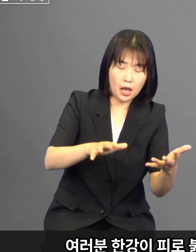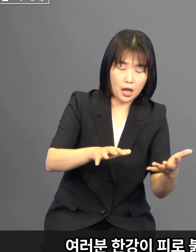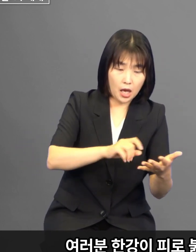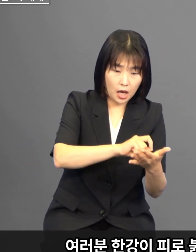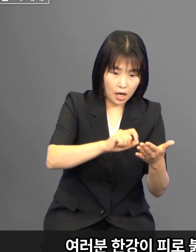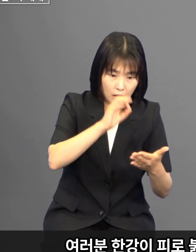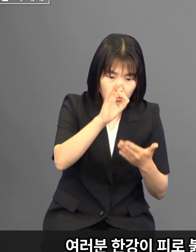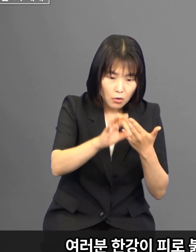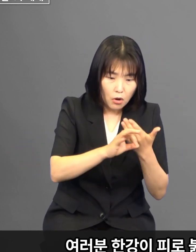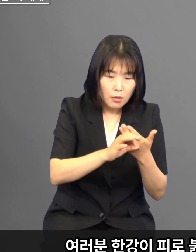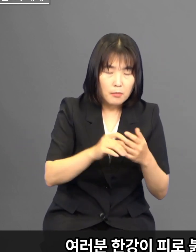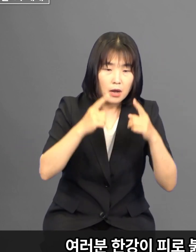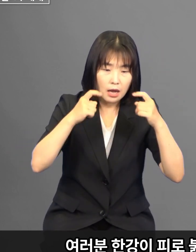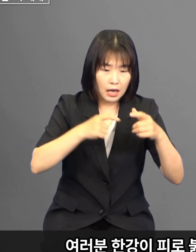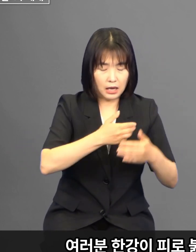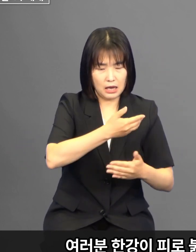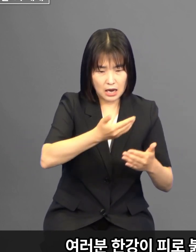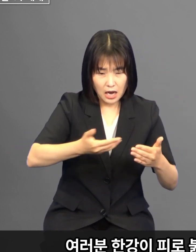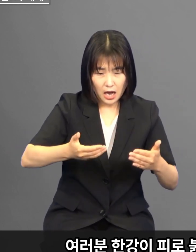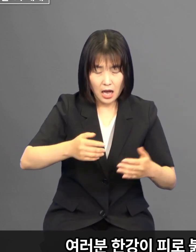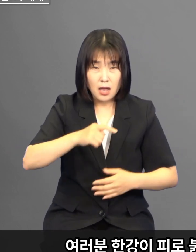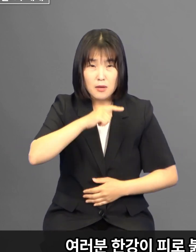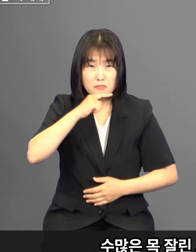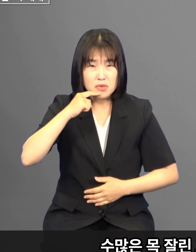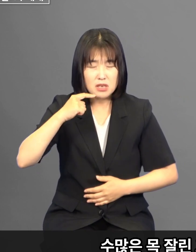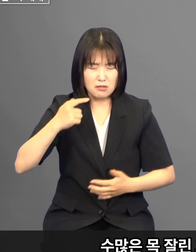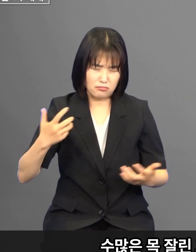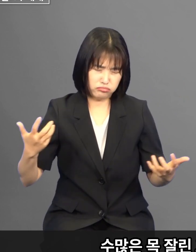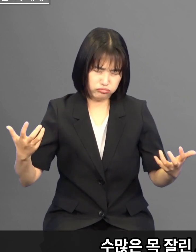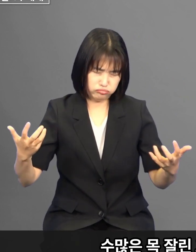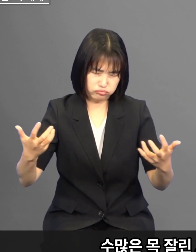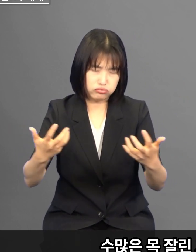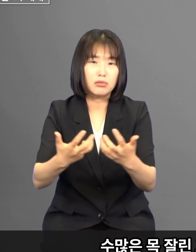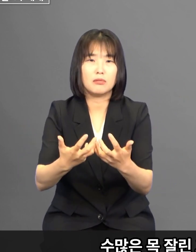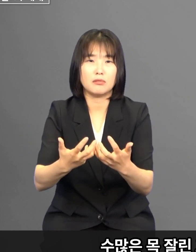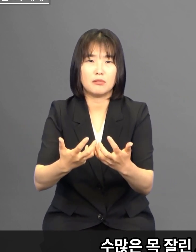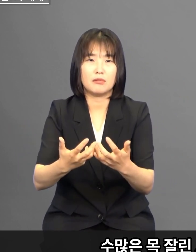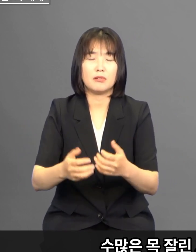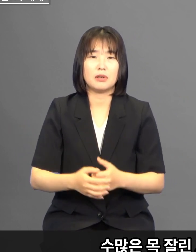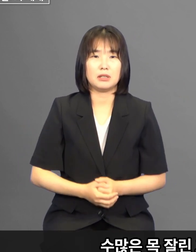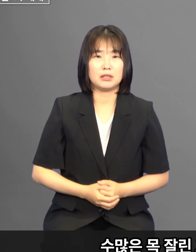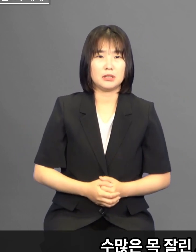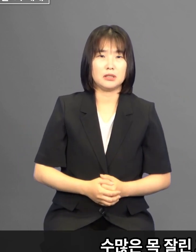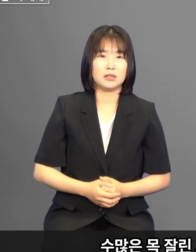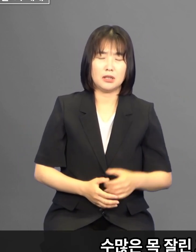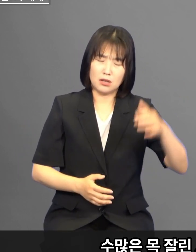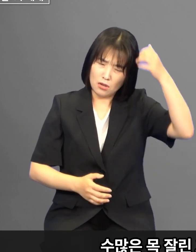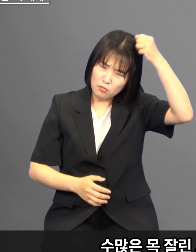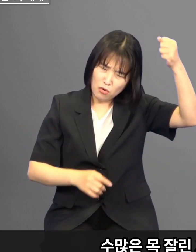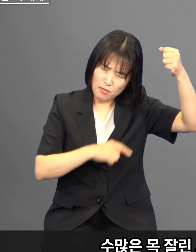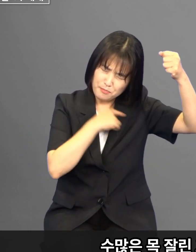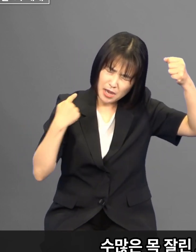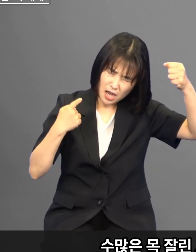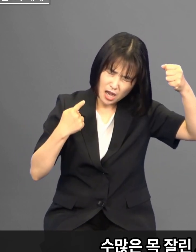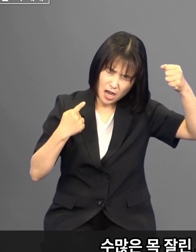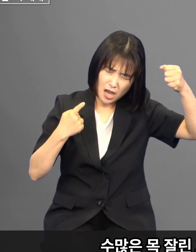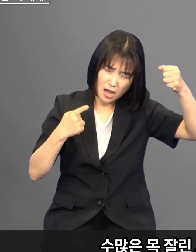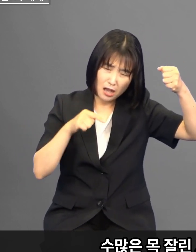피로 붉게 물들었다는 기록이 있습니다. 수많은 목 잘린 그 머리들이 산을